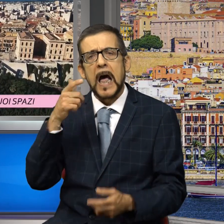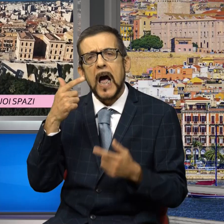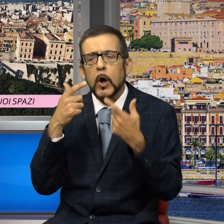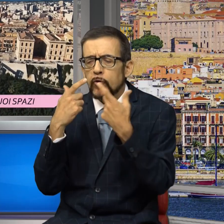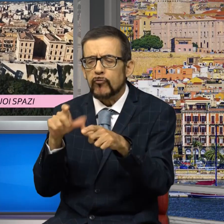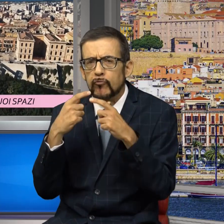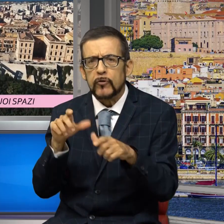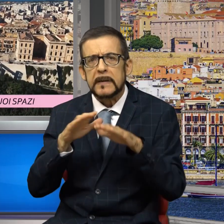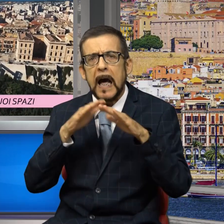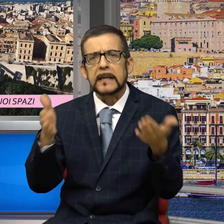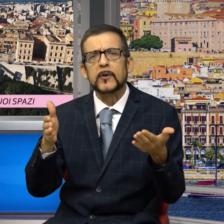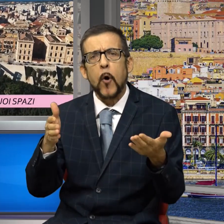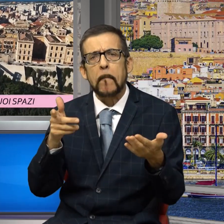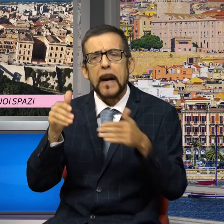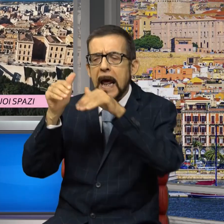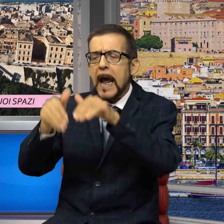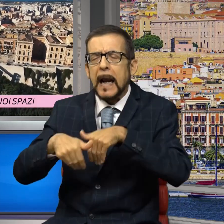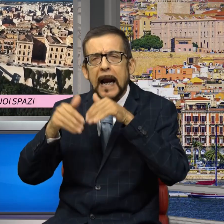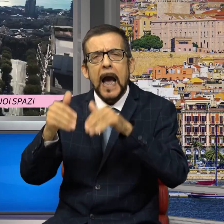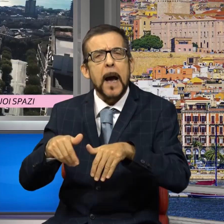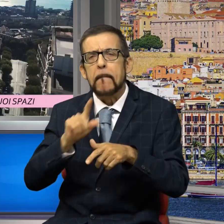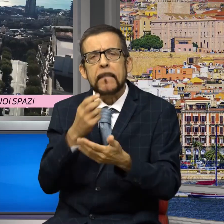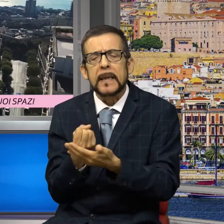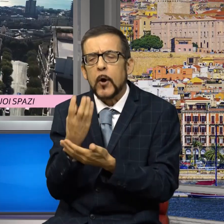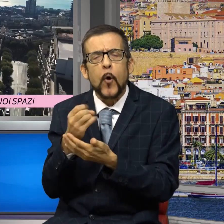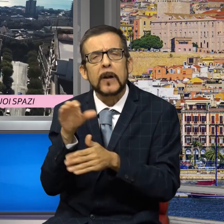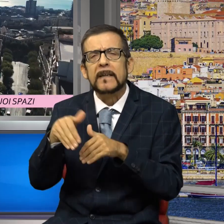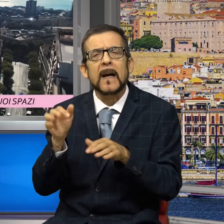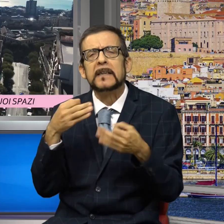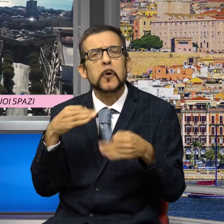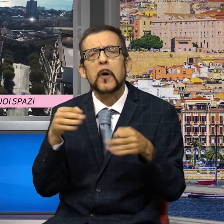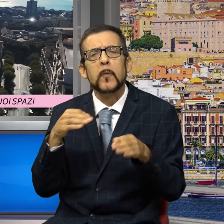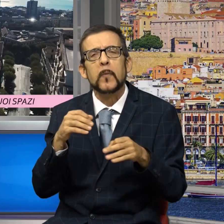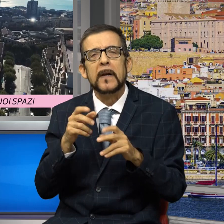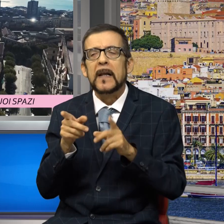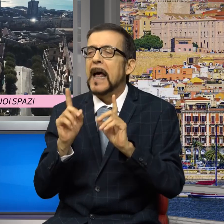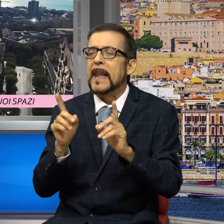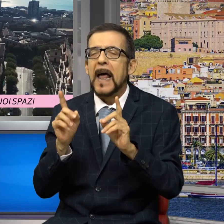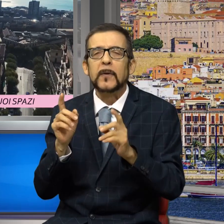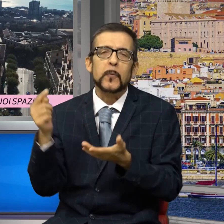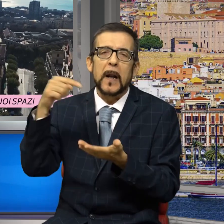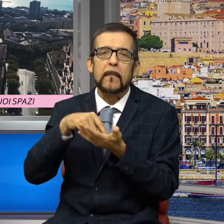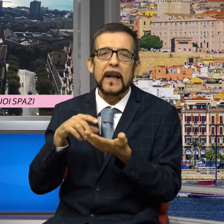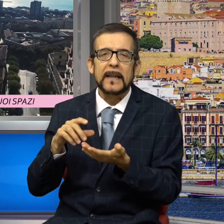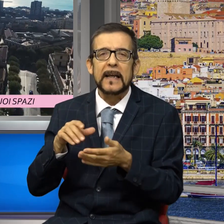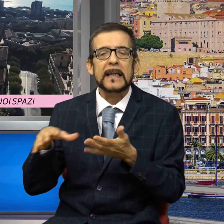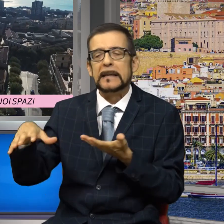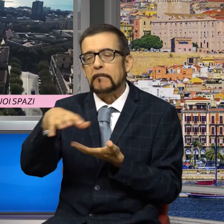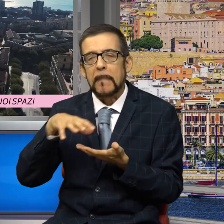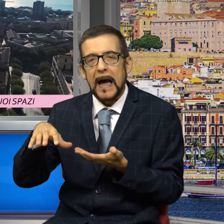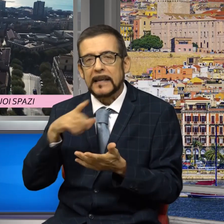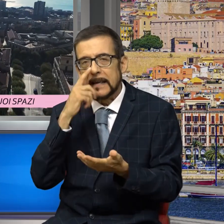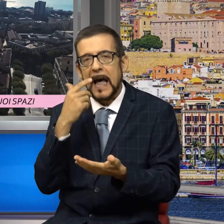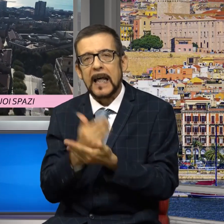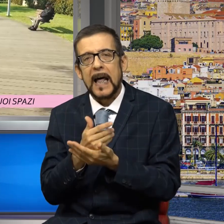suoi campi incolti, quei luoghi soprattutto dove la natura si riprende i suoi spazi, adattandosi alla presenza dell'uomo